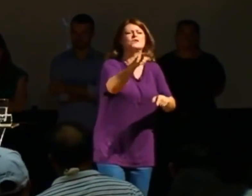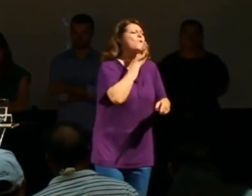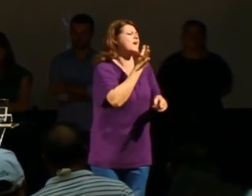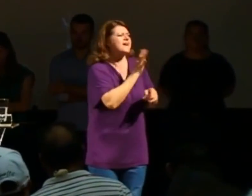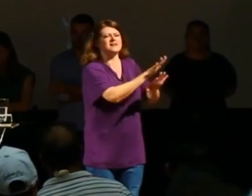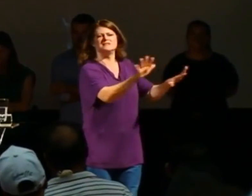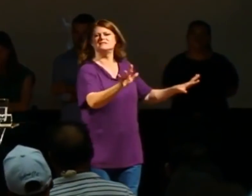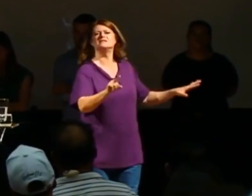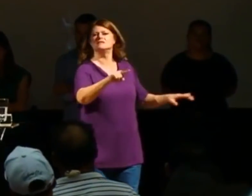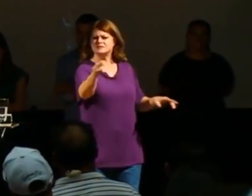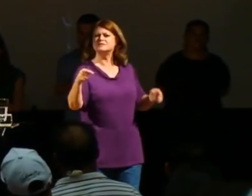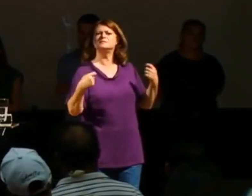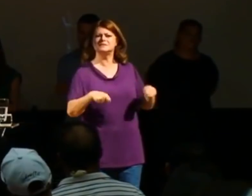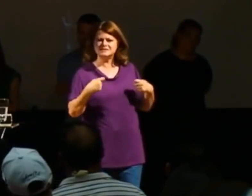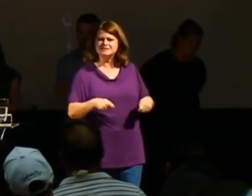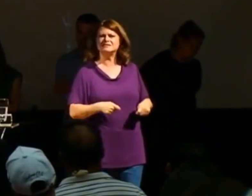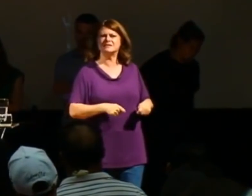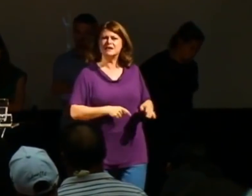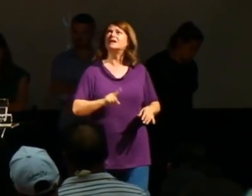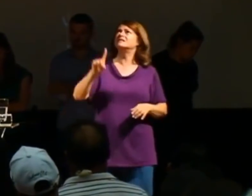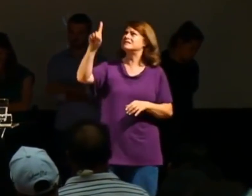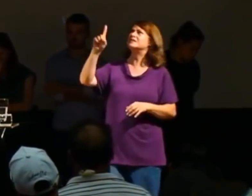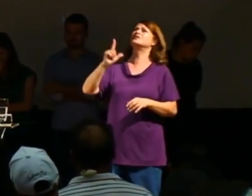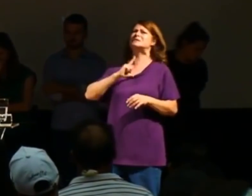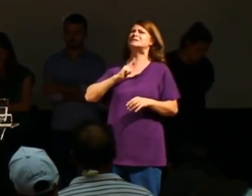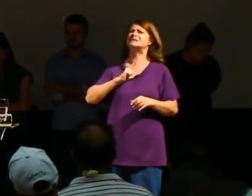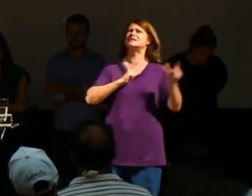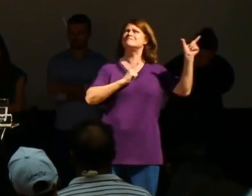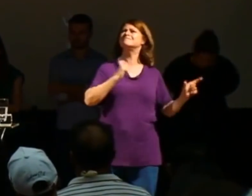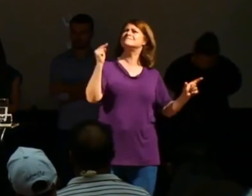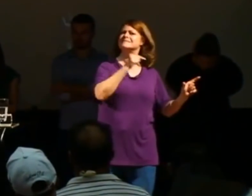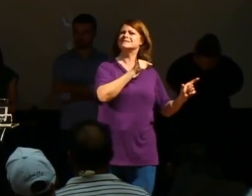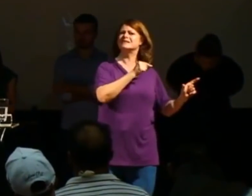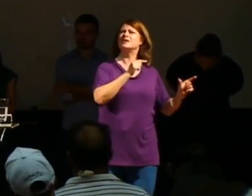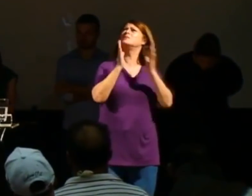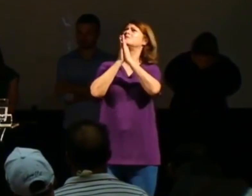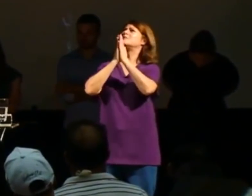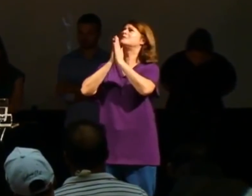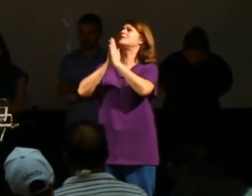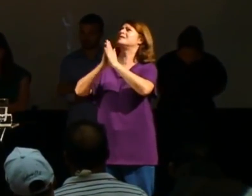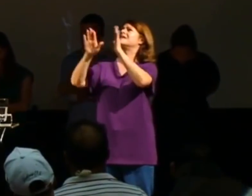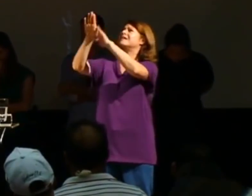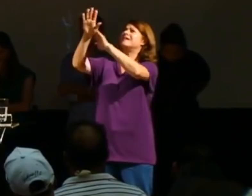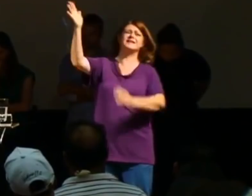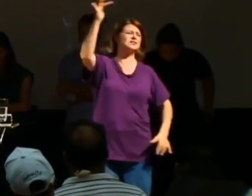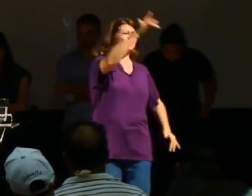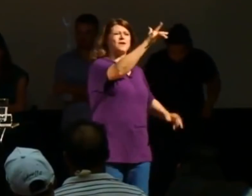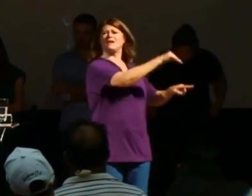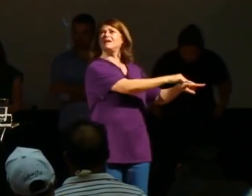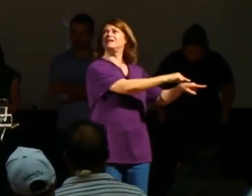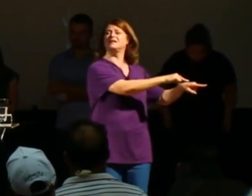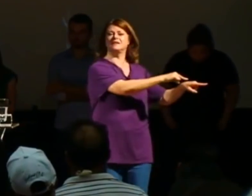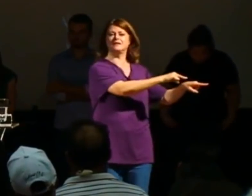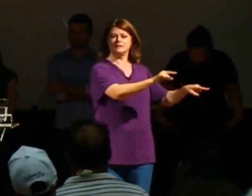dele para Deus. Agora, Deus, eu também tenho um amigo assim, coloca o dedo nele, Deus. Você tem isso?